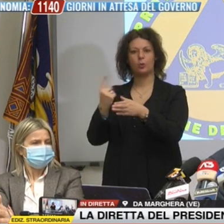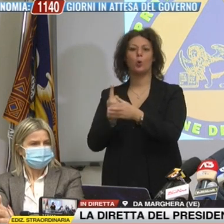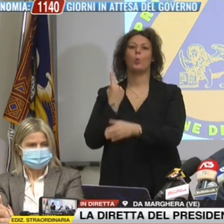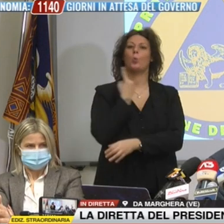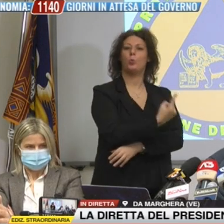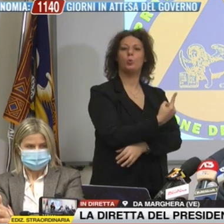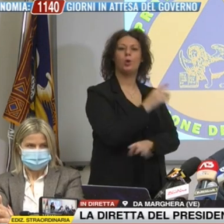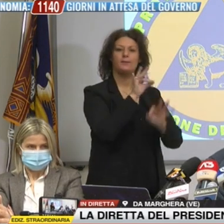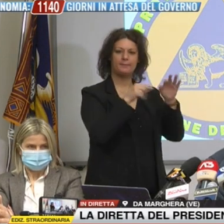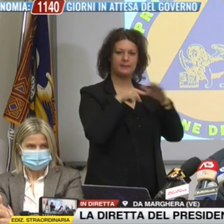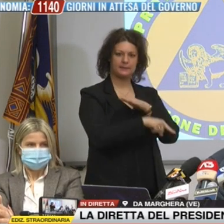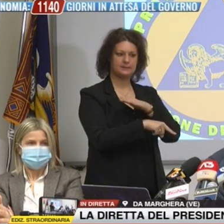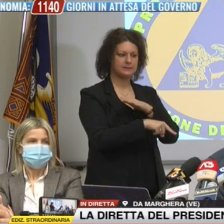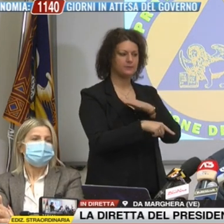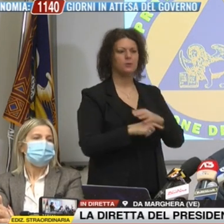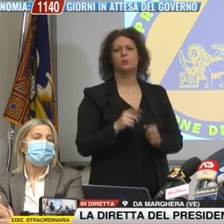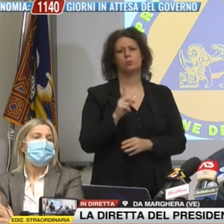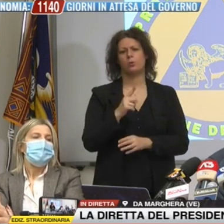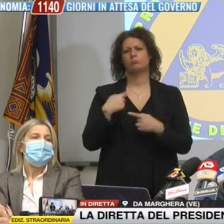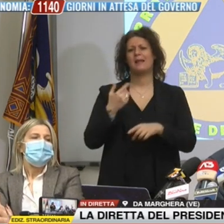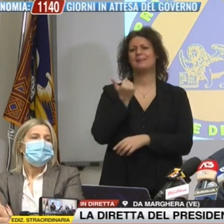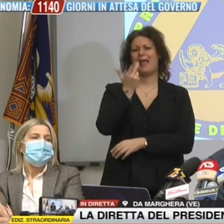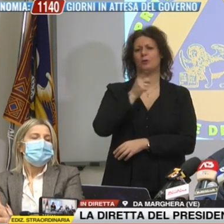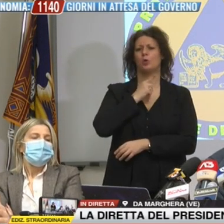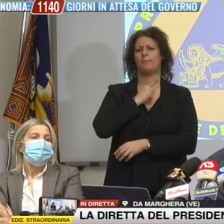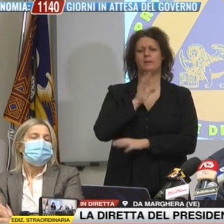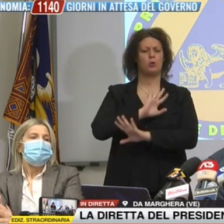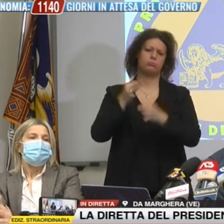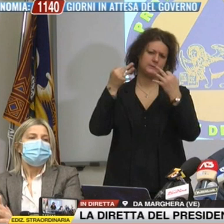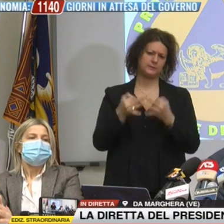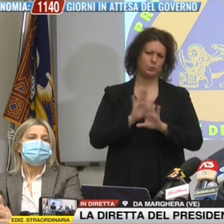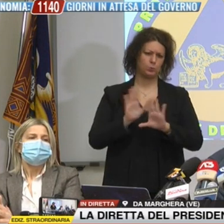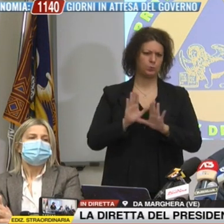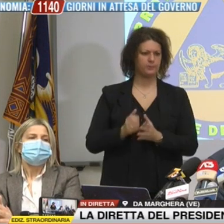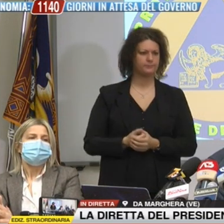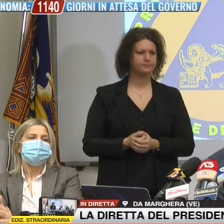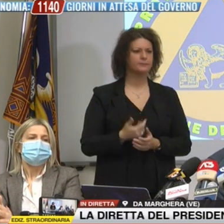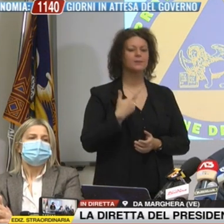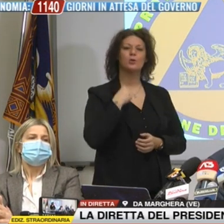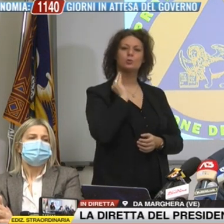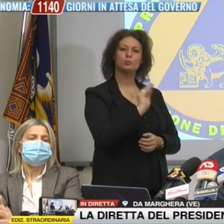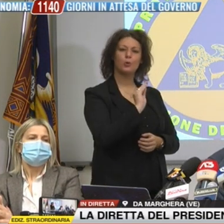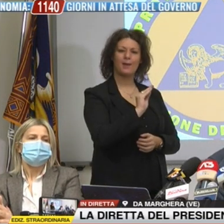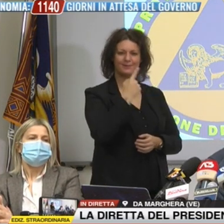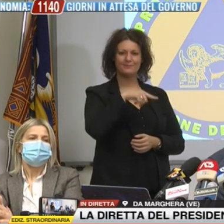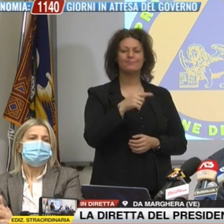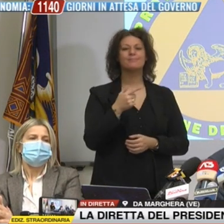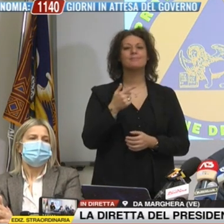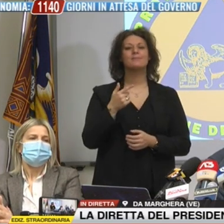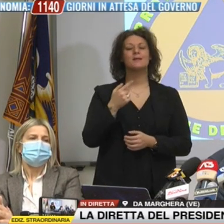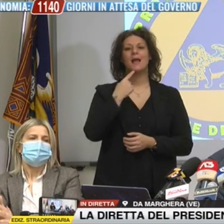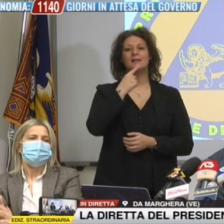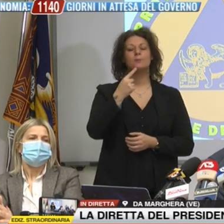è stabile come numero. Quindi prendiamo questo, ok. E poi le volevo chiedere se ci sono differenze rispetto a primavera nel dato che lei citava di novembre